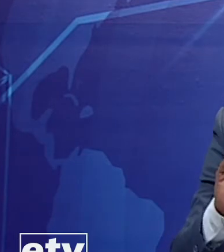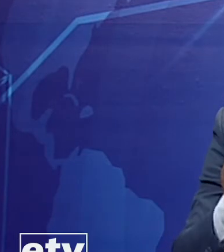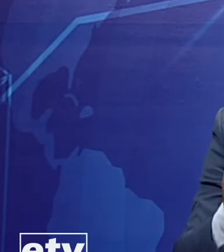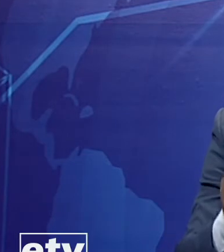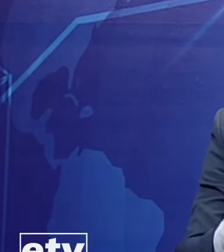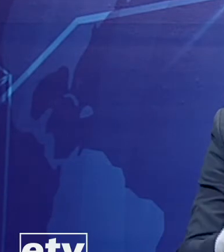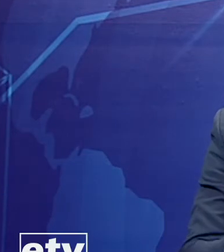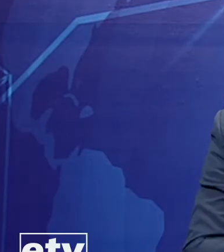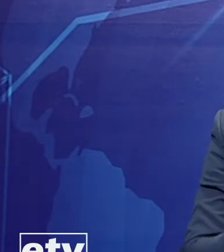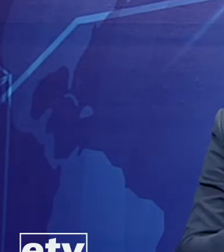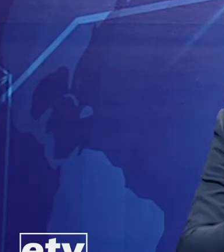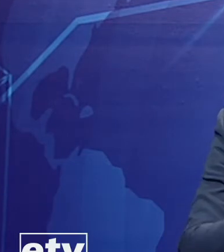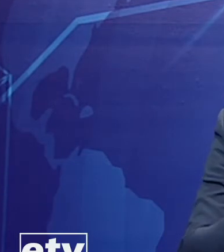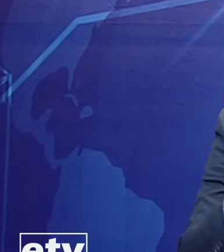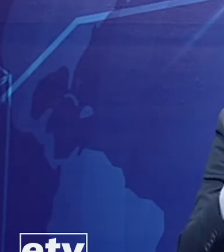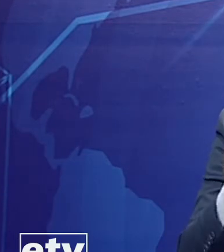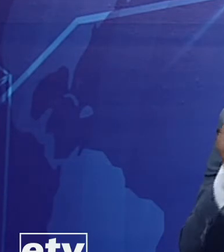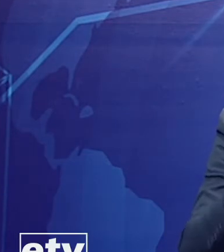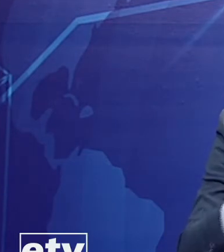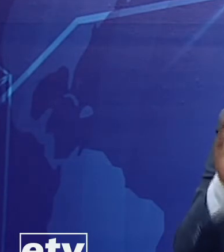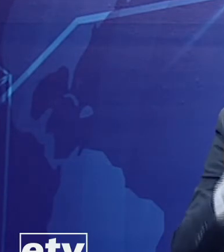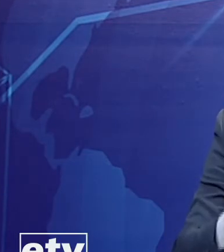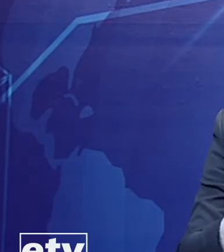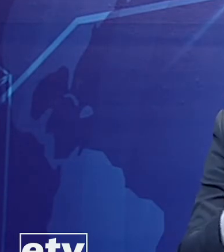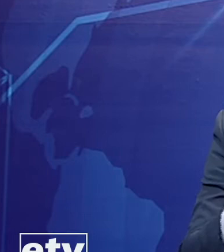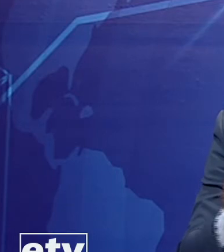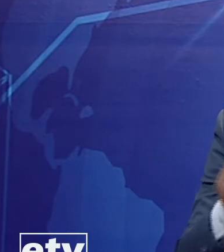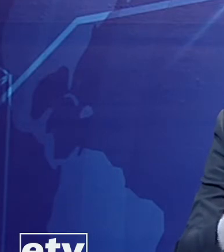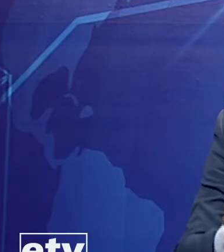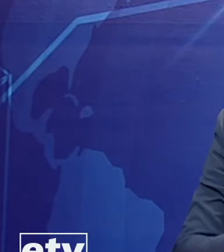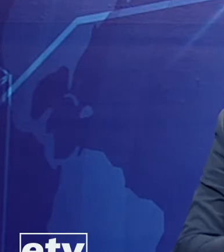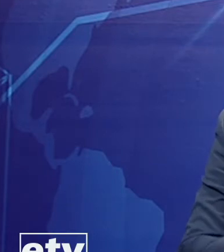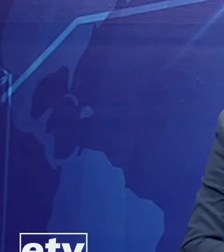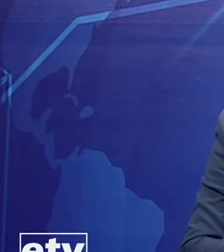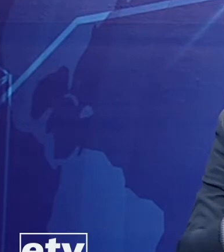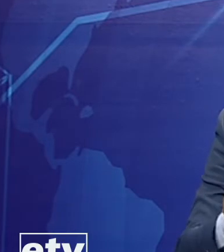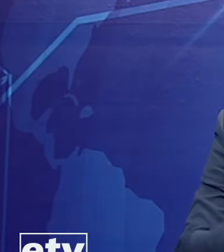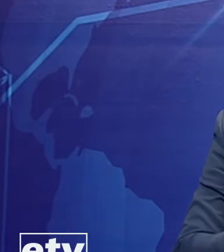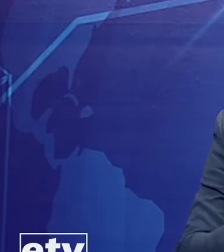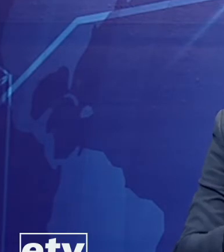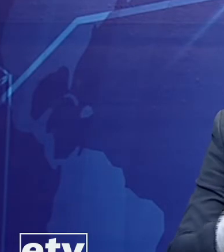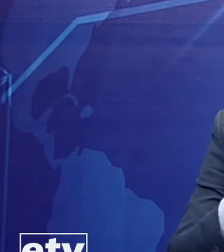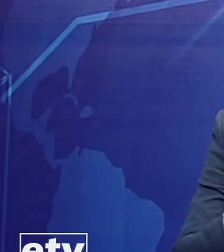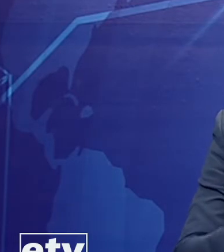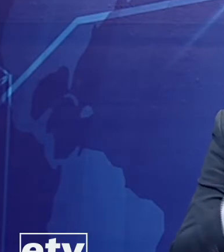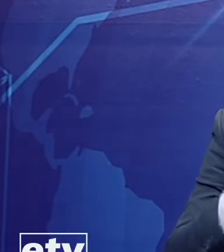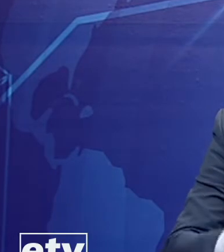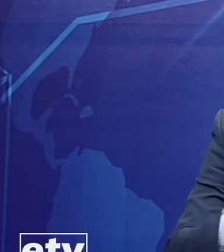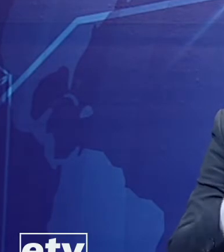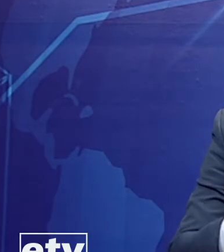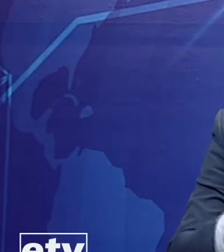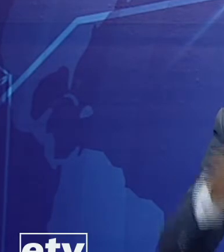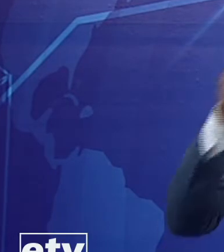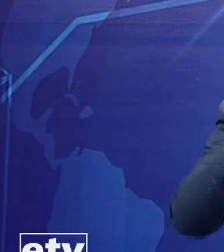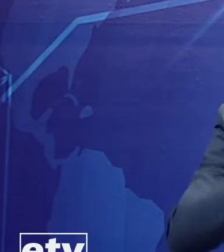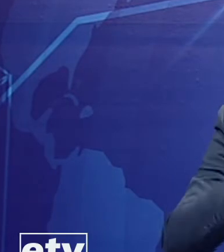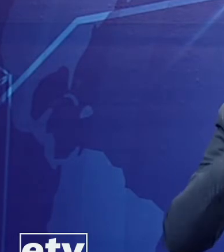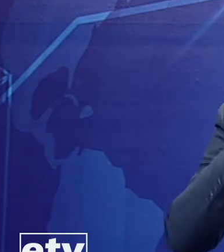የኢትዮጵያ ብሮድካስቲንግ ኮርፖሬሽን እና የአርቲፊሻል ኢንተለጀንስ ማዕከል የመግባቢያ ሰነድ